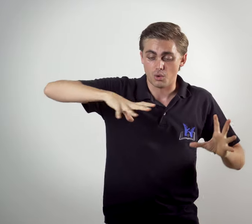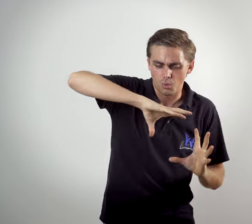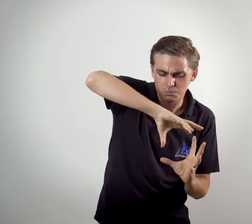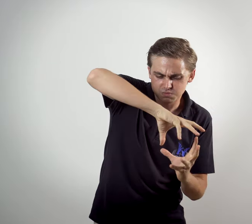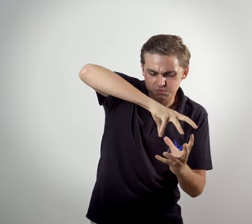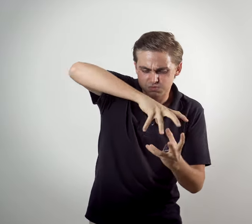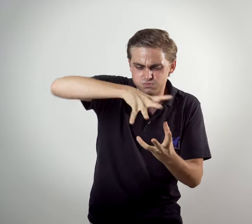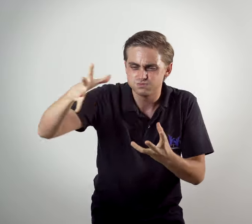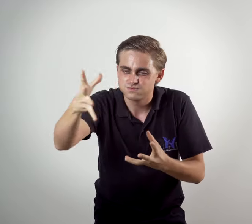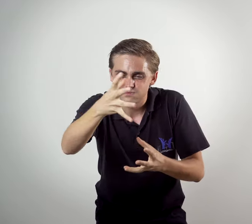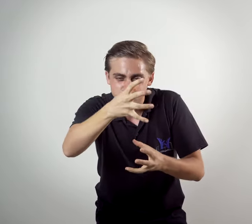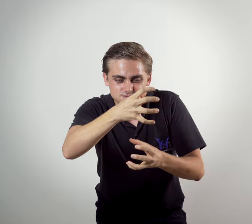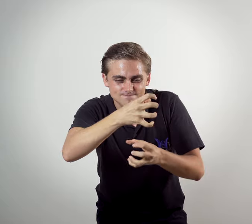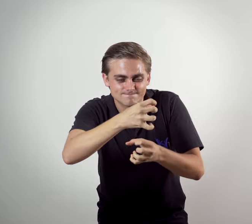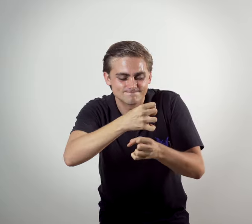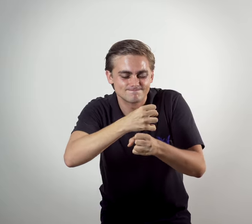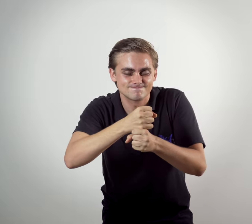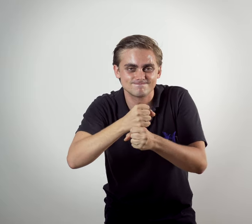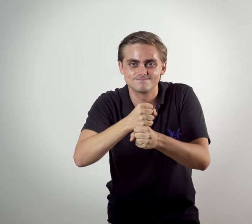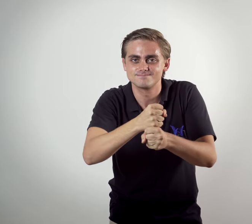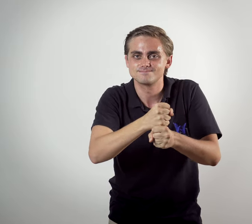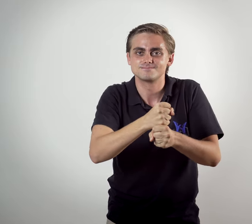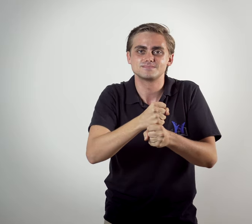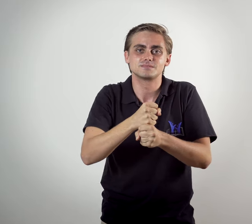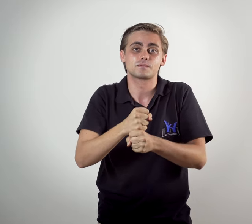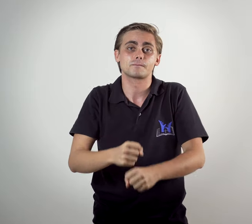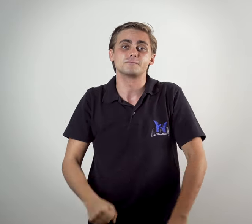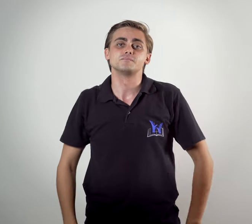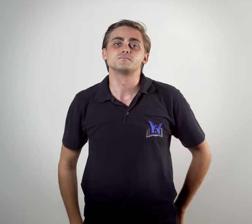quando o mundo se apagar.